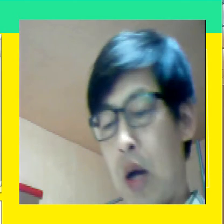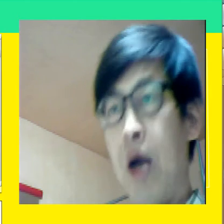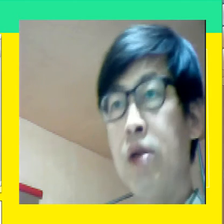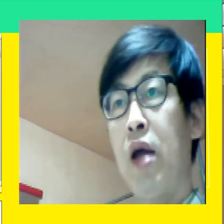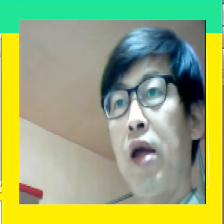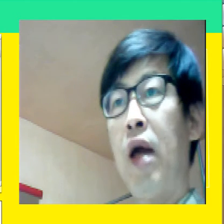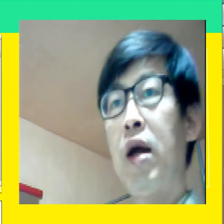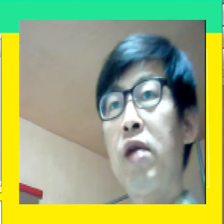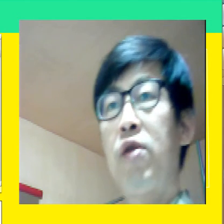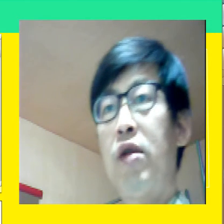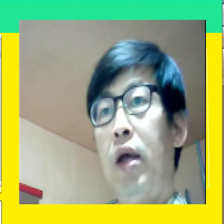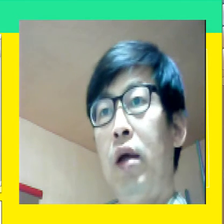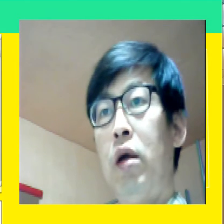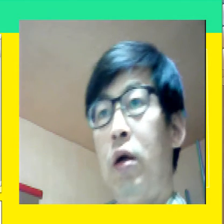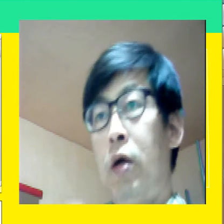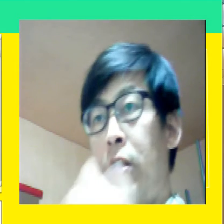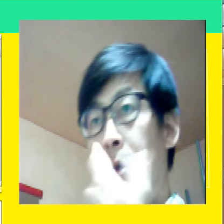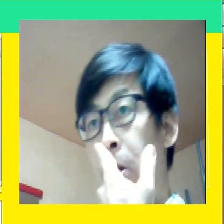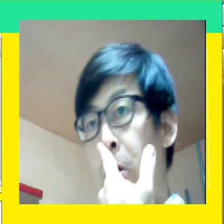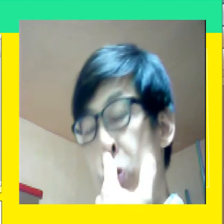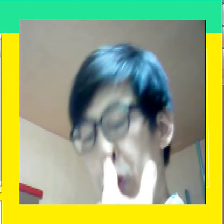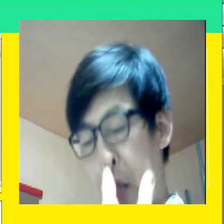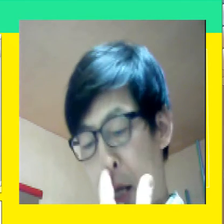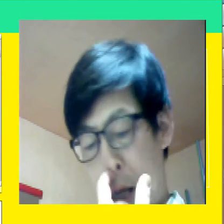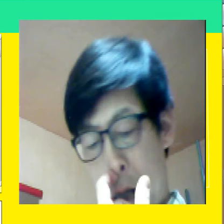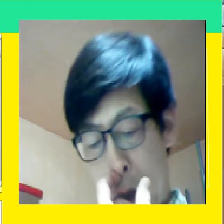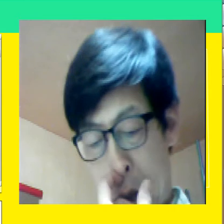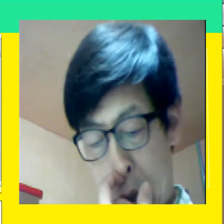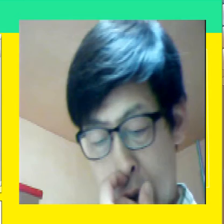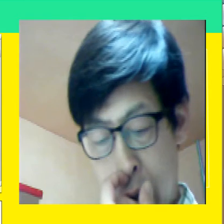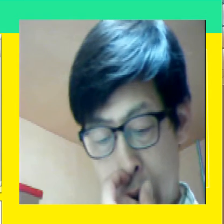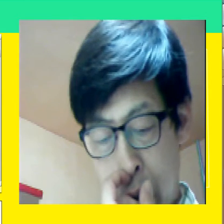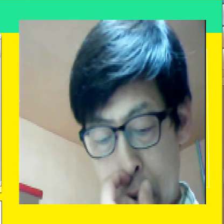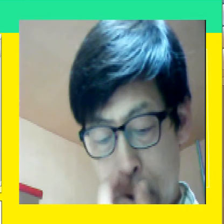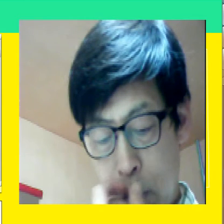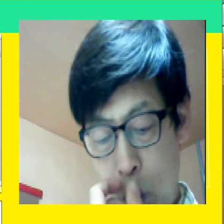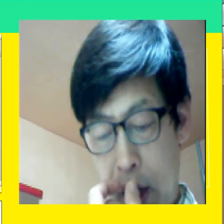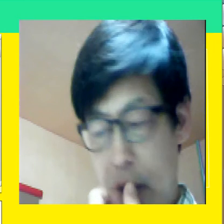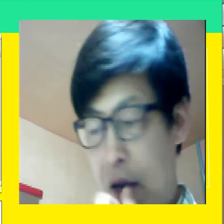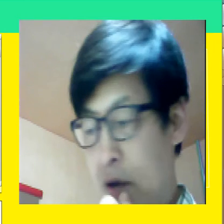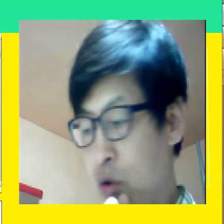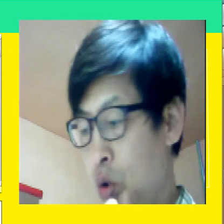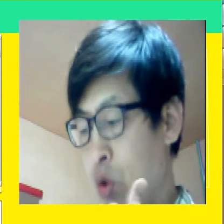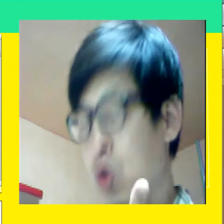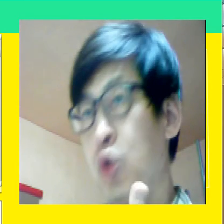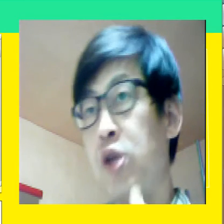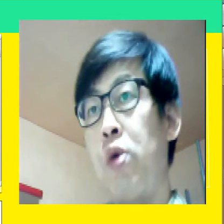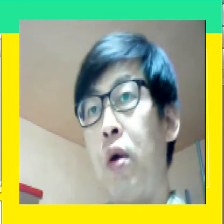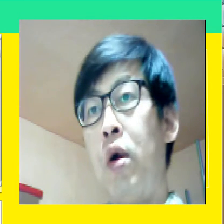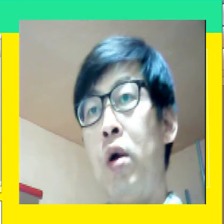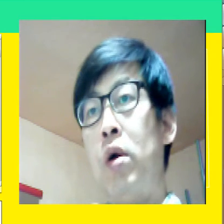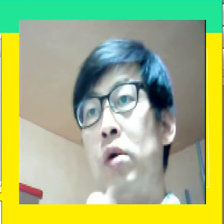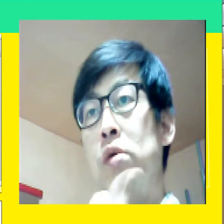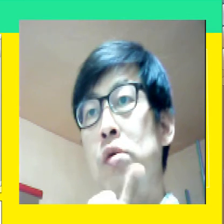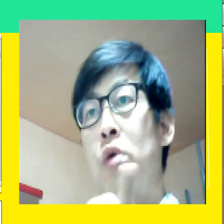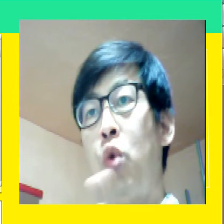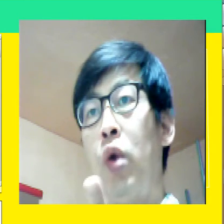아 내가 헷갈려서 왔네. 초대. 소개. 약속. 초대죠.